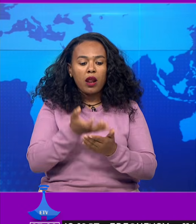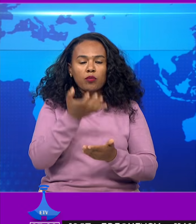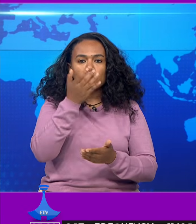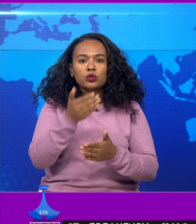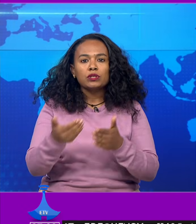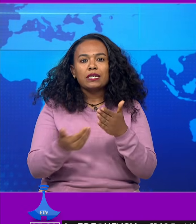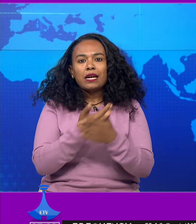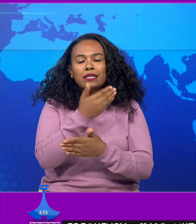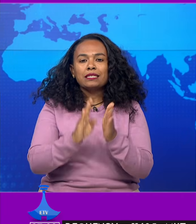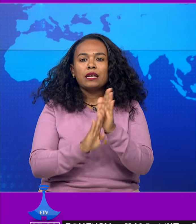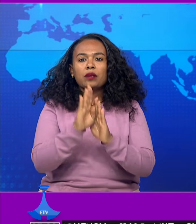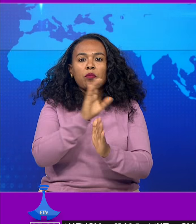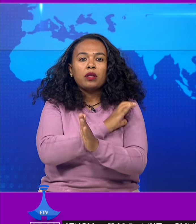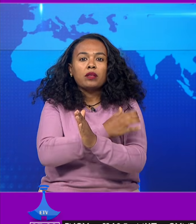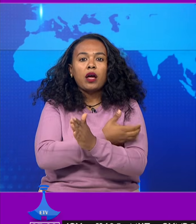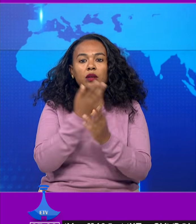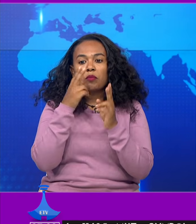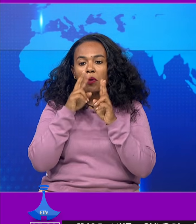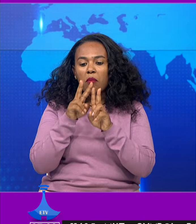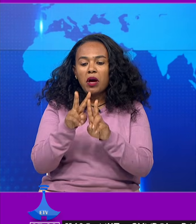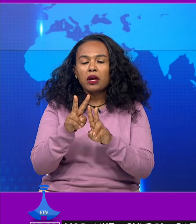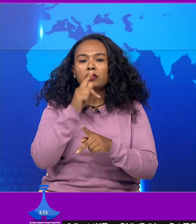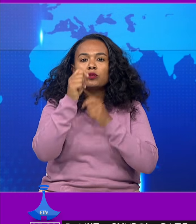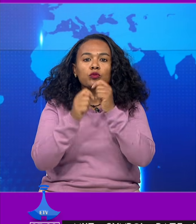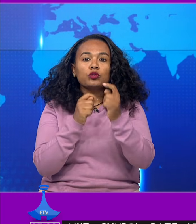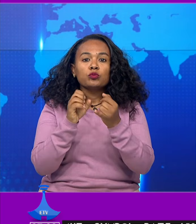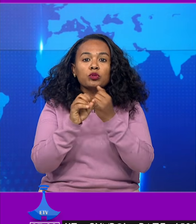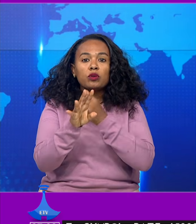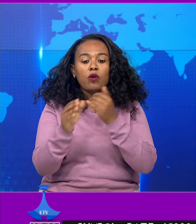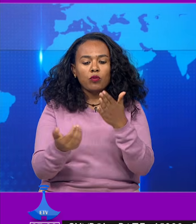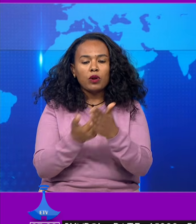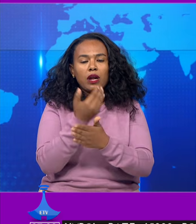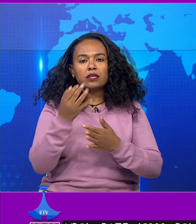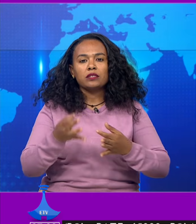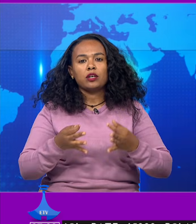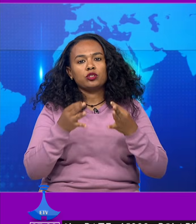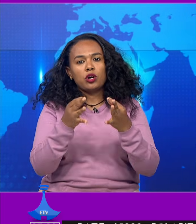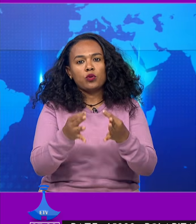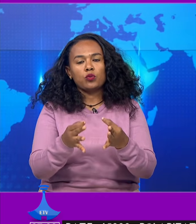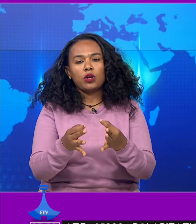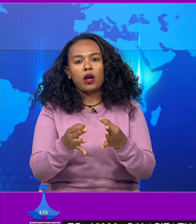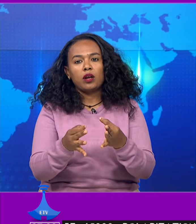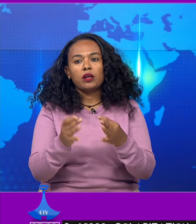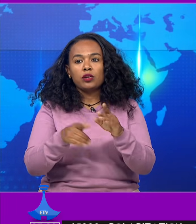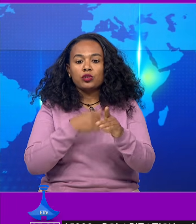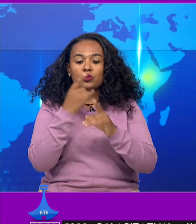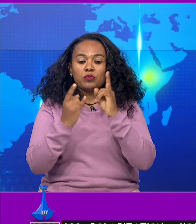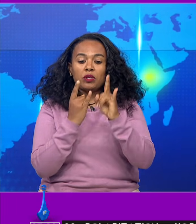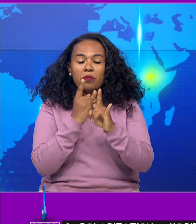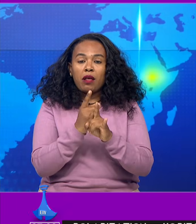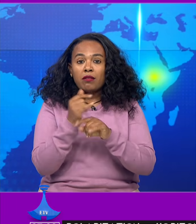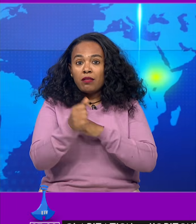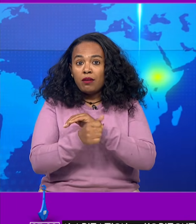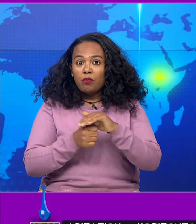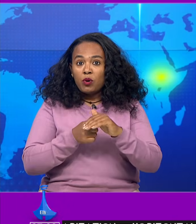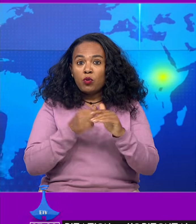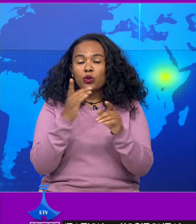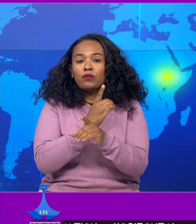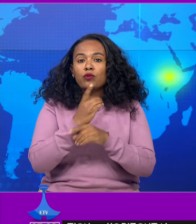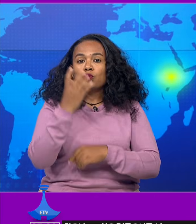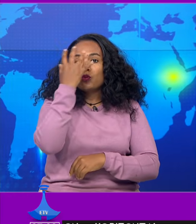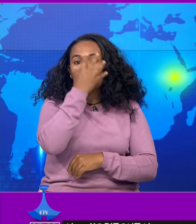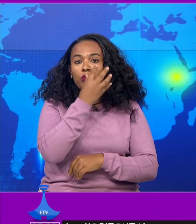አዲስ የልማት ኃይል በመመልከት የቱሪዝም ዘርፉን ወደ አዲስ ምዕራፍ አሸጋግረውታል። ለረጅም ዘመናት የተደበቁ የተፈጥሮ